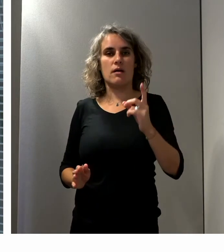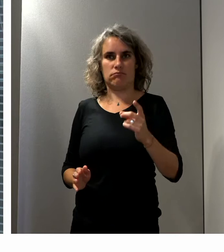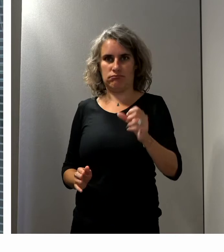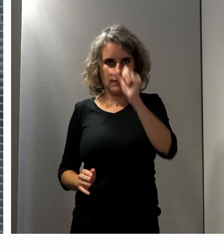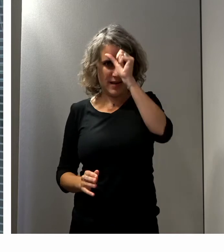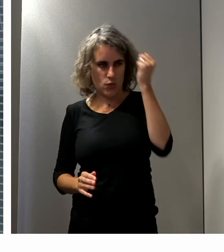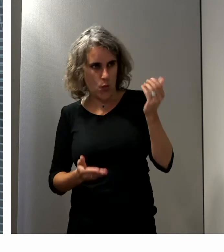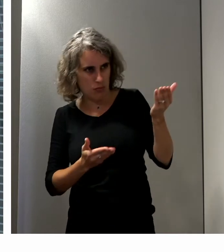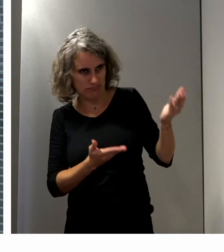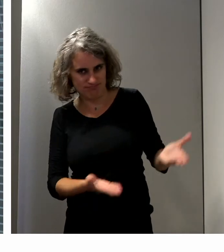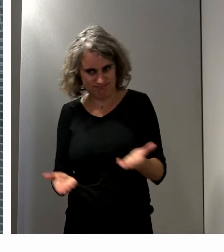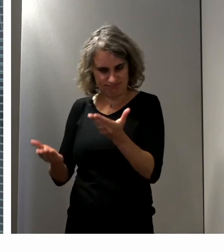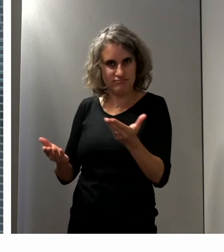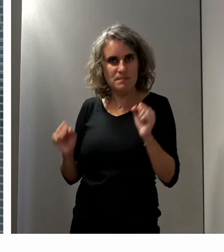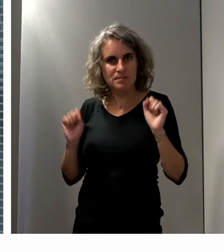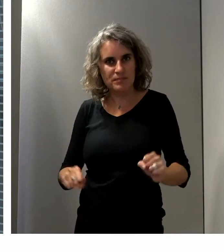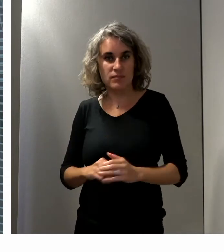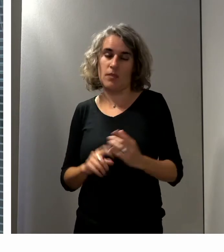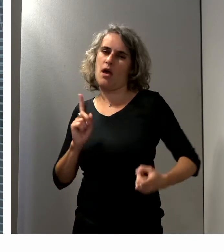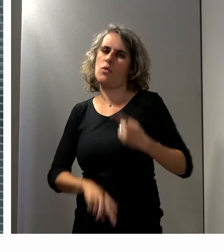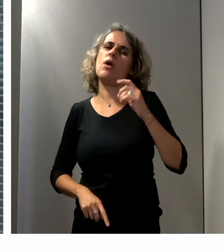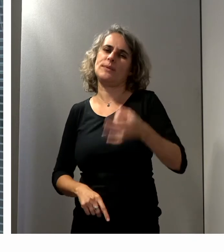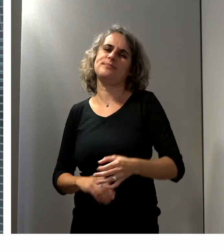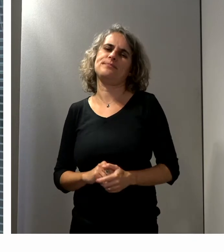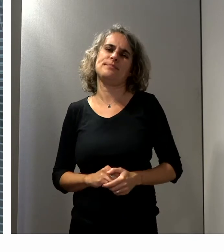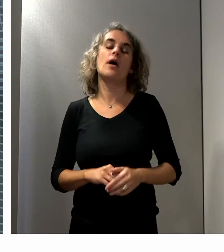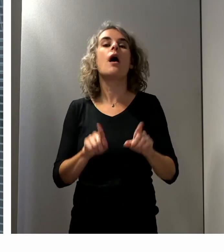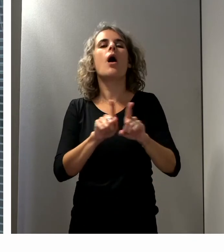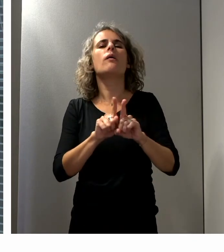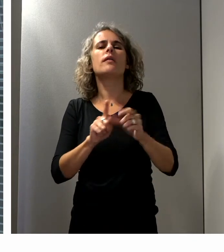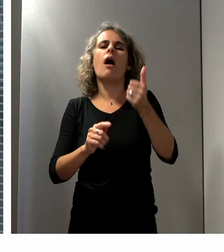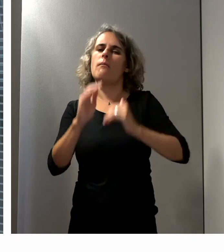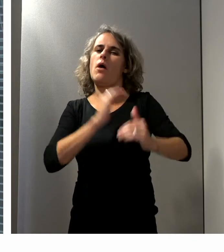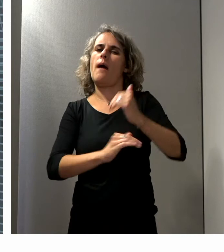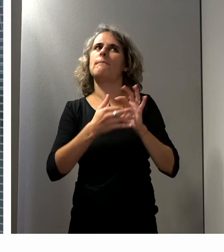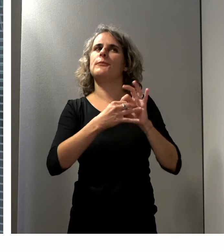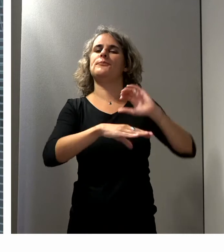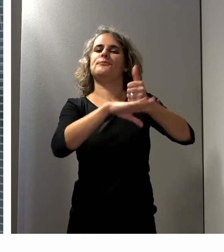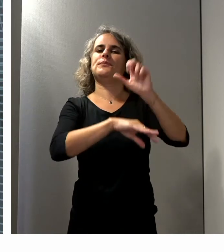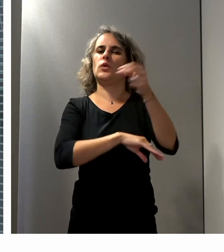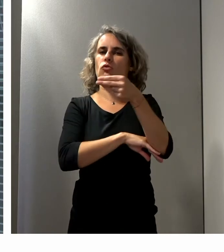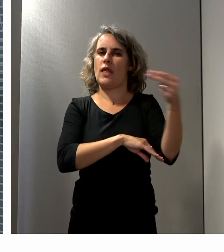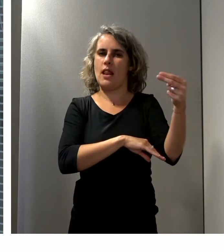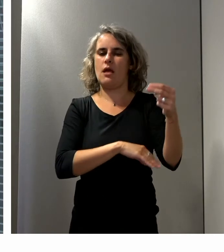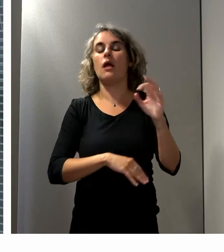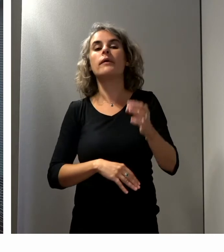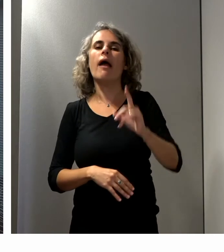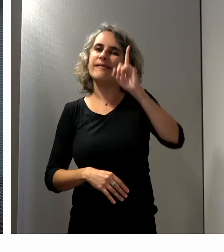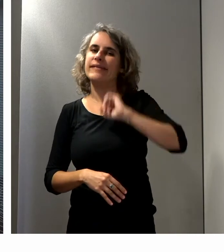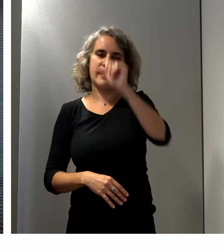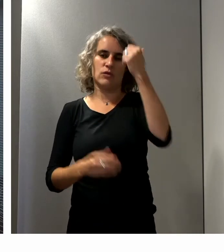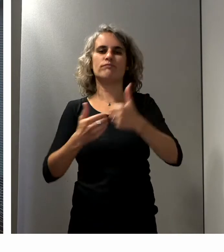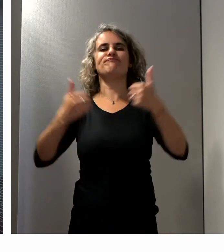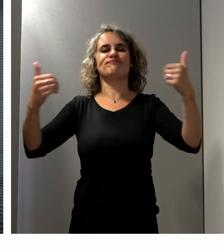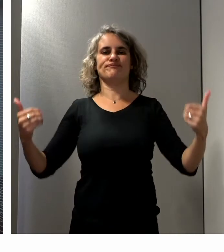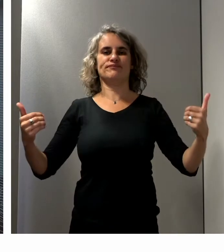jeunes garçons, pour les garçons. Ça, c'est extrêmement important. Pareil, hein, il y a des programmes dans l'éducation nationale, bien évidemment, mais pas les filles d'un côté, les